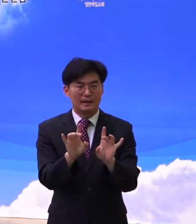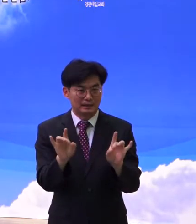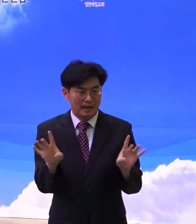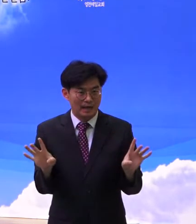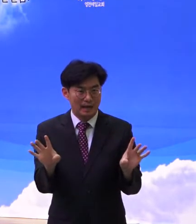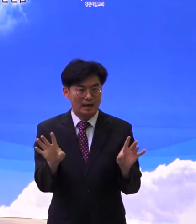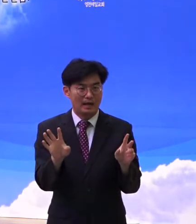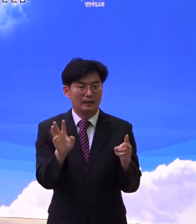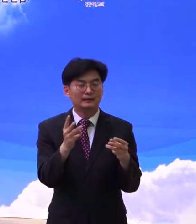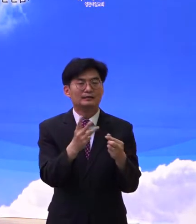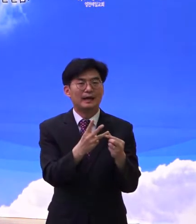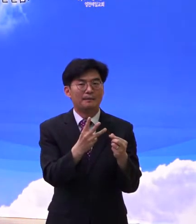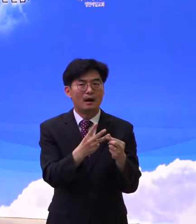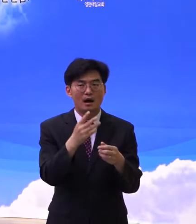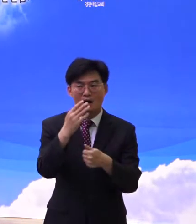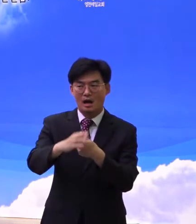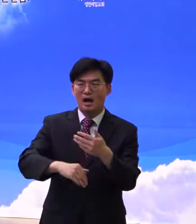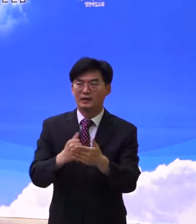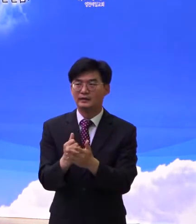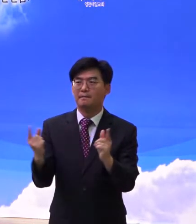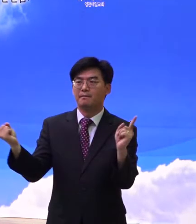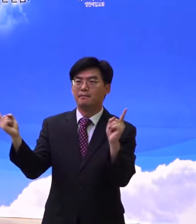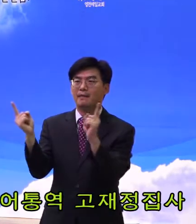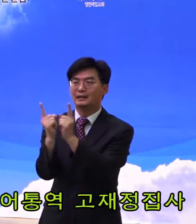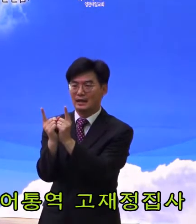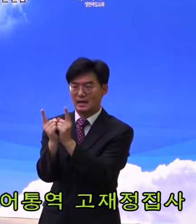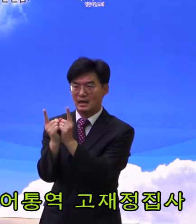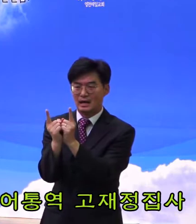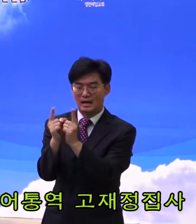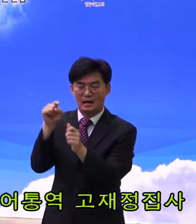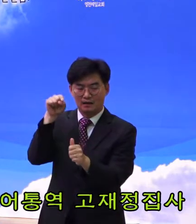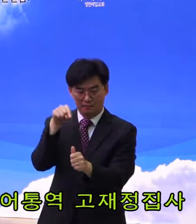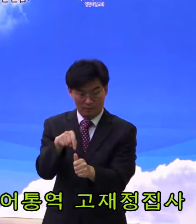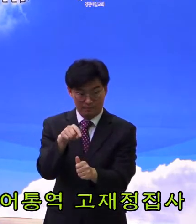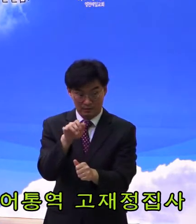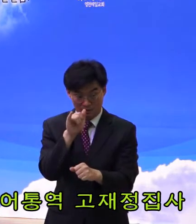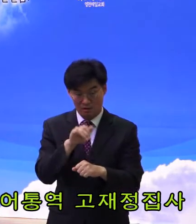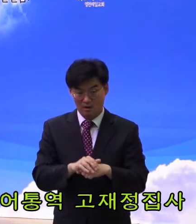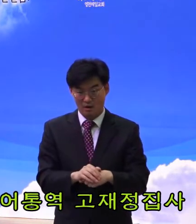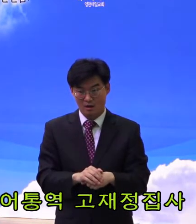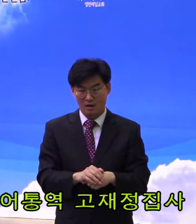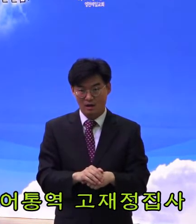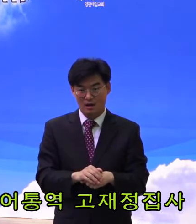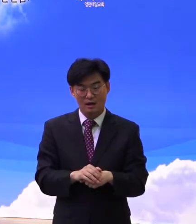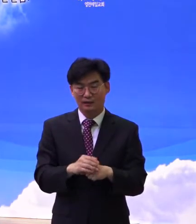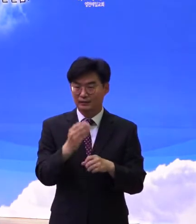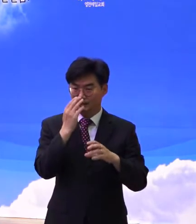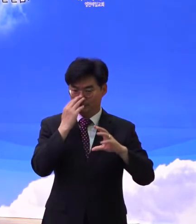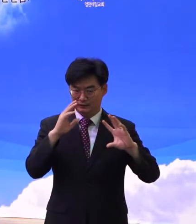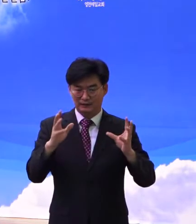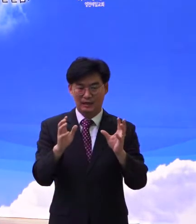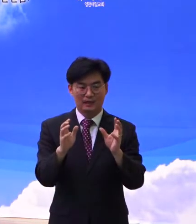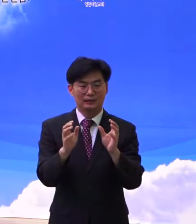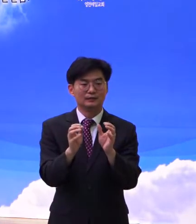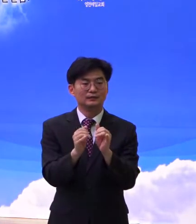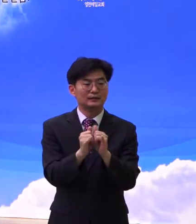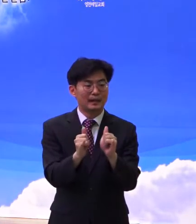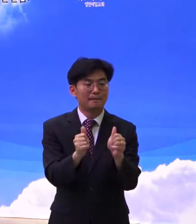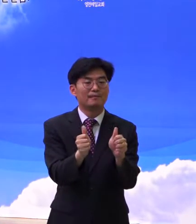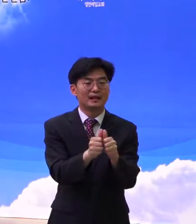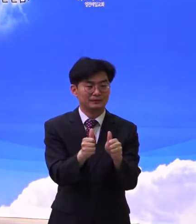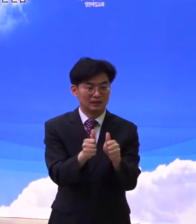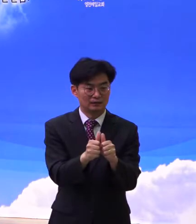나와서 하나님 앞에 보여야 한다, 여호와 앞에 보여야 한다는 그런 명령을 하신 겁니다. 3번의 절기에 하나님 앞에 성전에